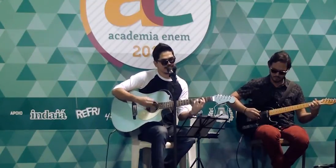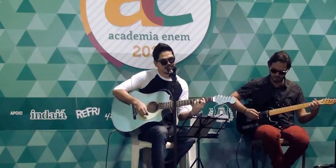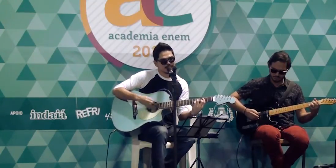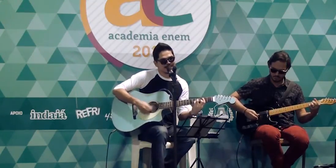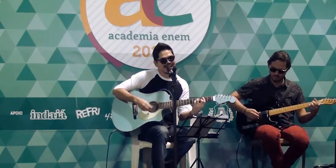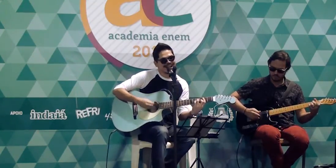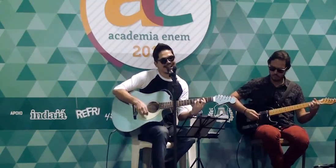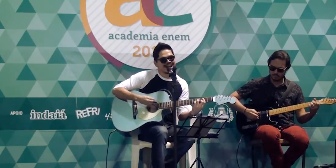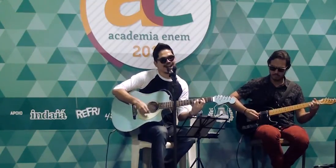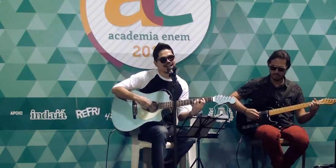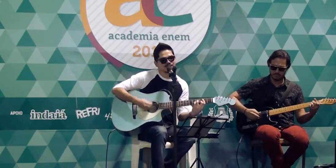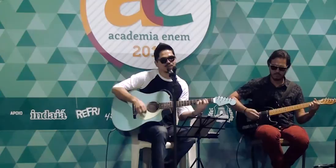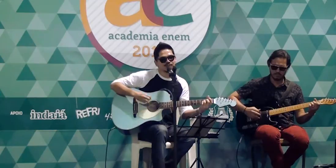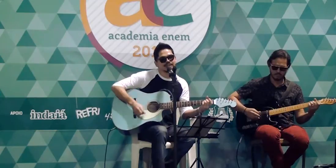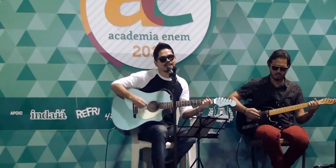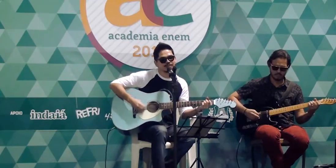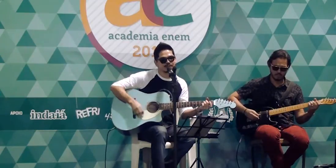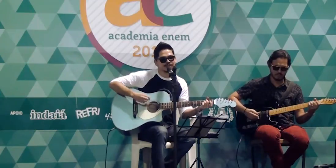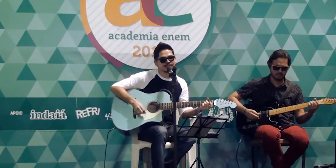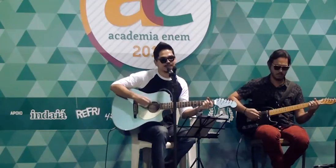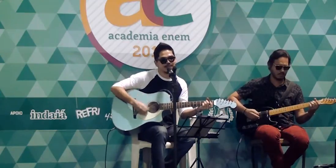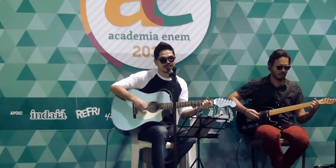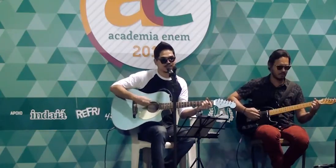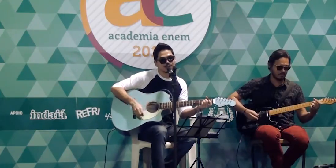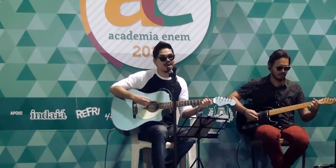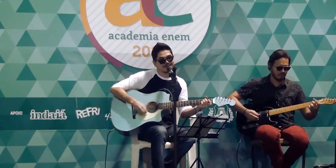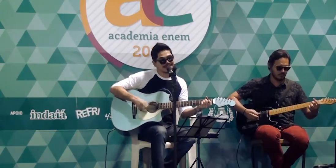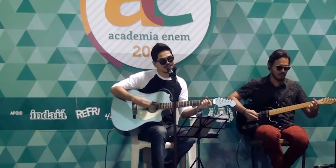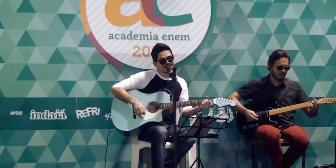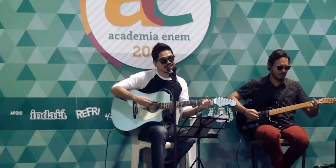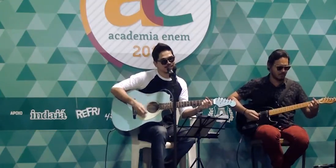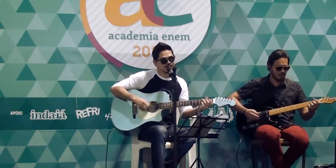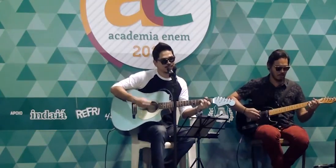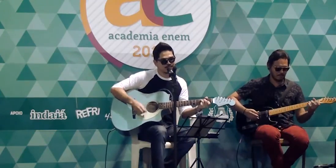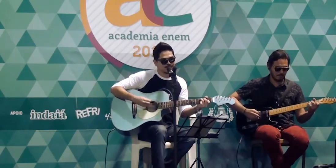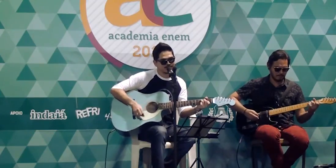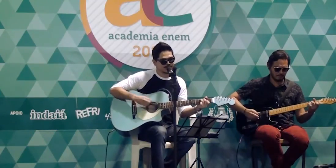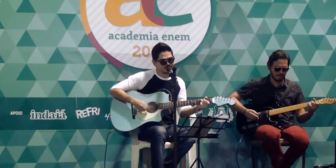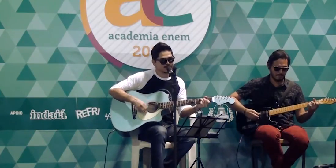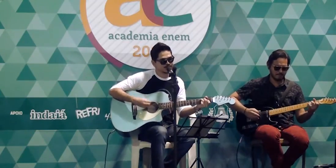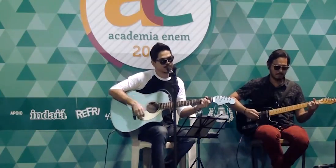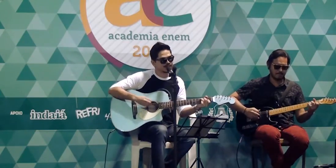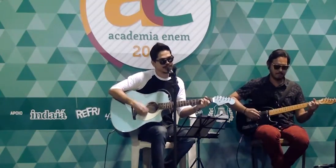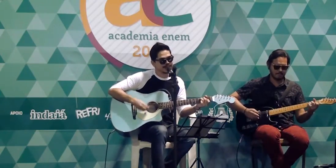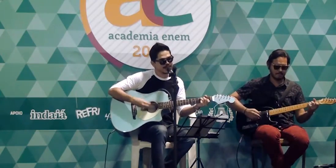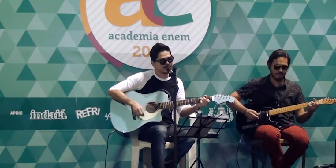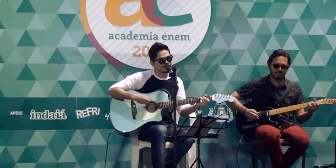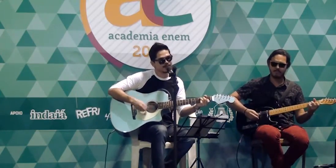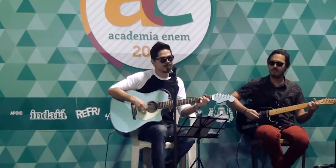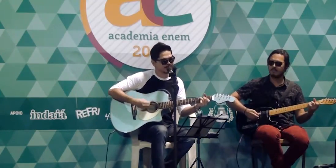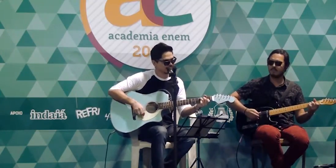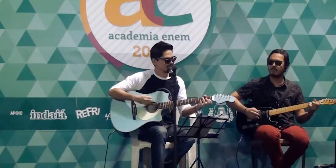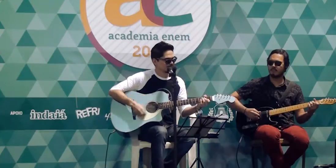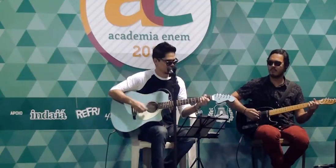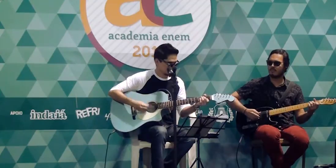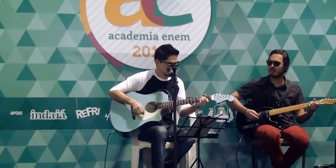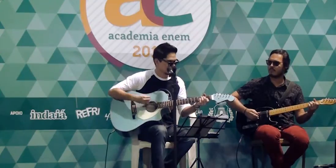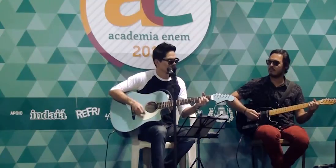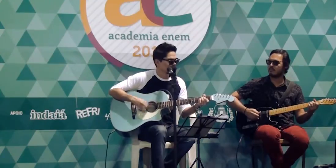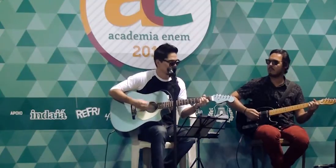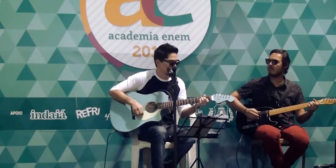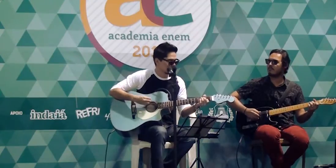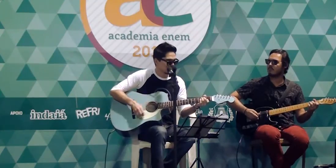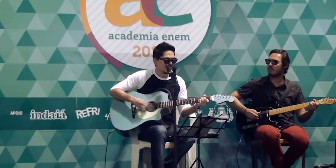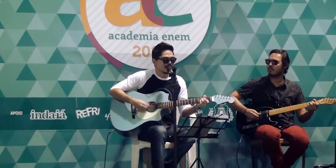não tenho mais o tempo que passou, mas tenho muito tempo.